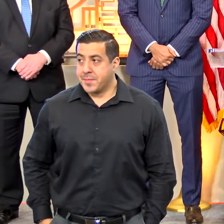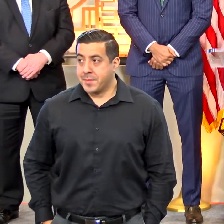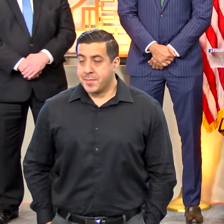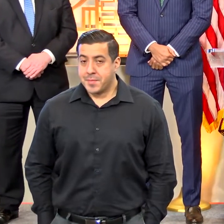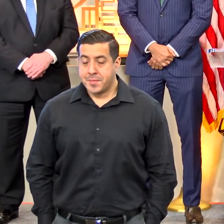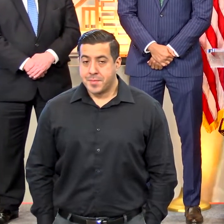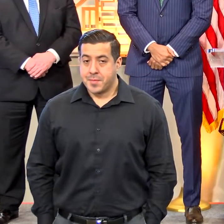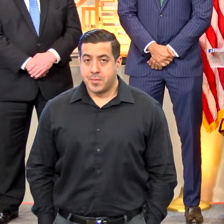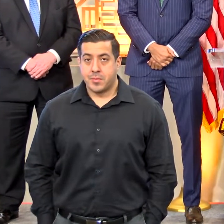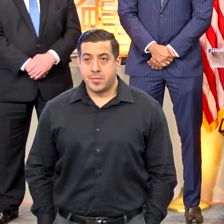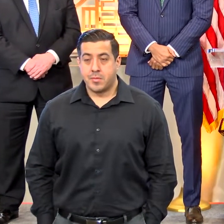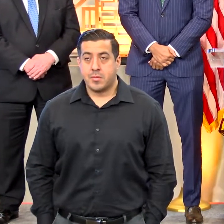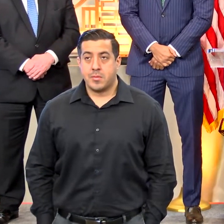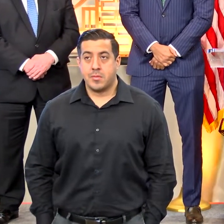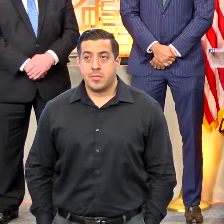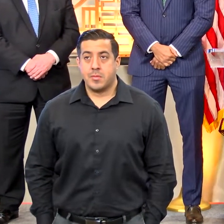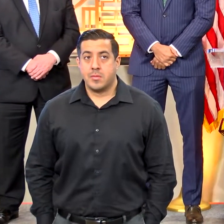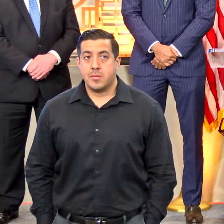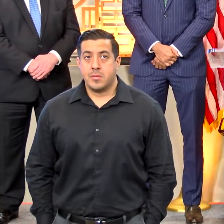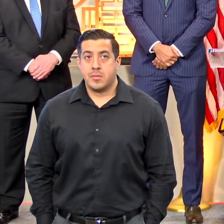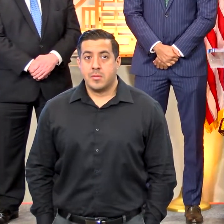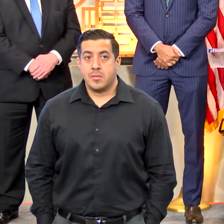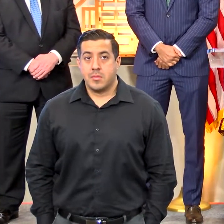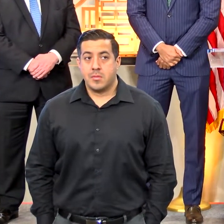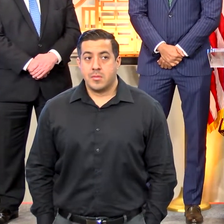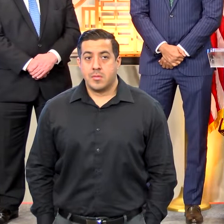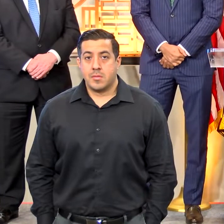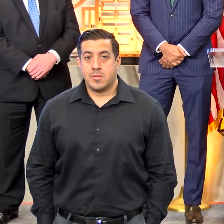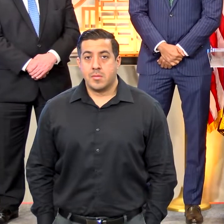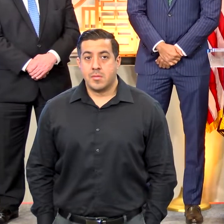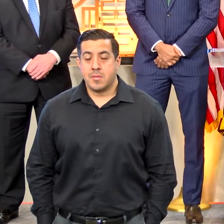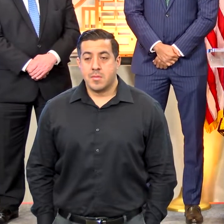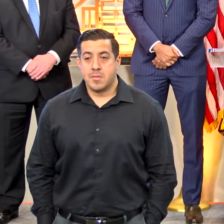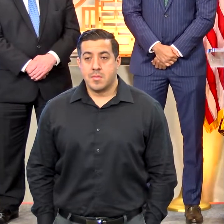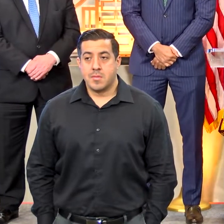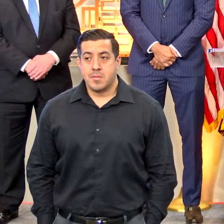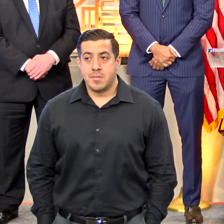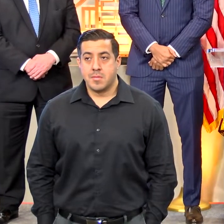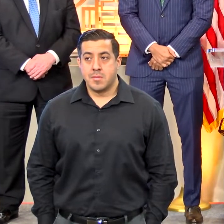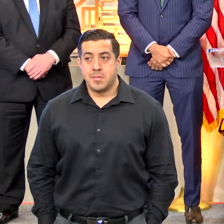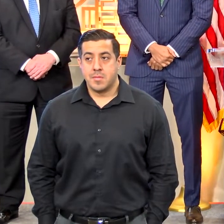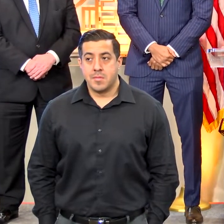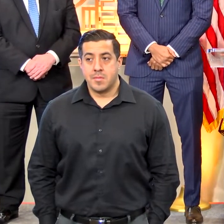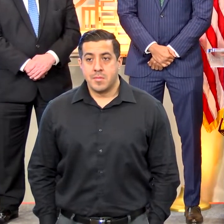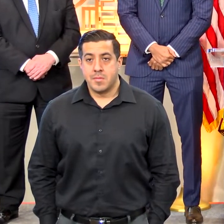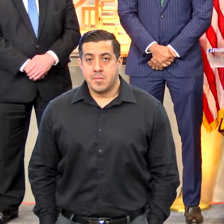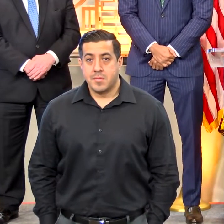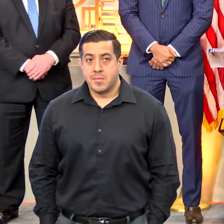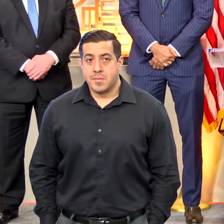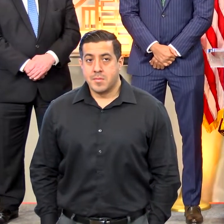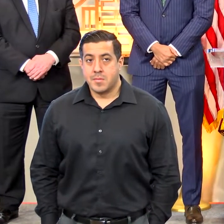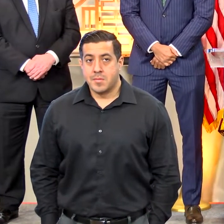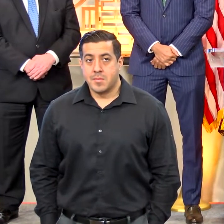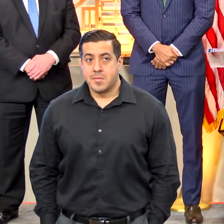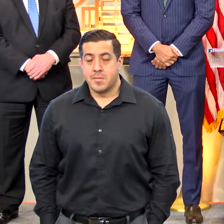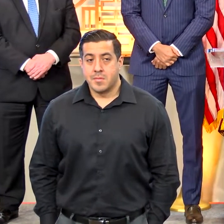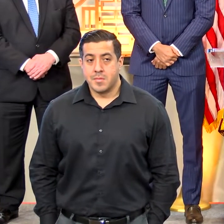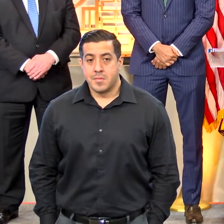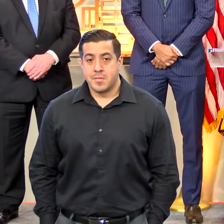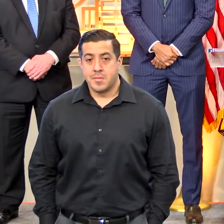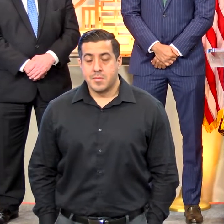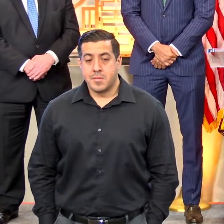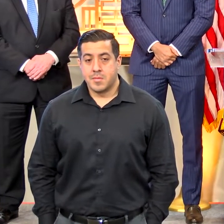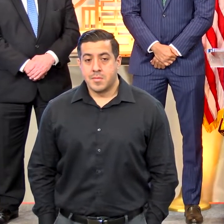inflexión, en un punto en la lucha para poner fin a la falta de vivienda. Los líderes que ven aquí han